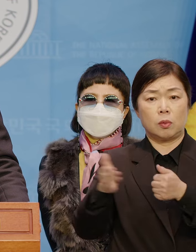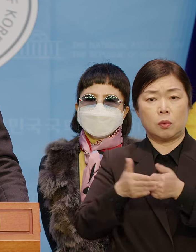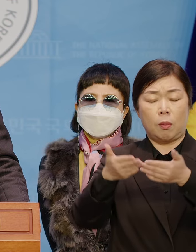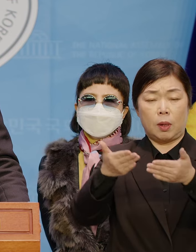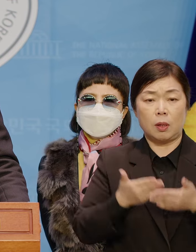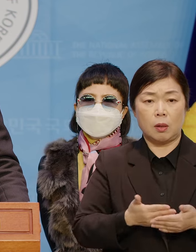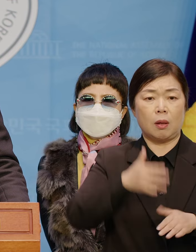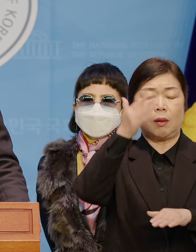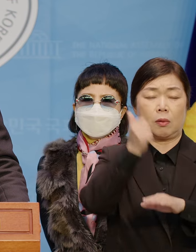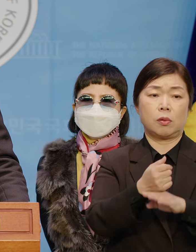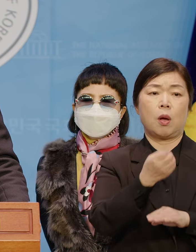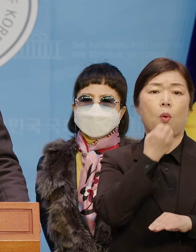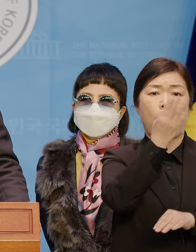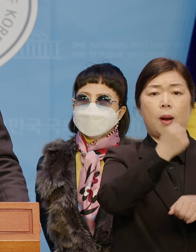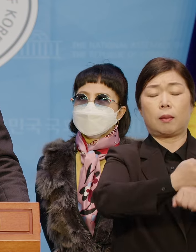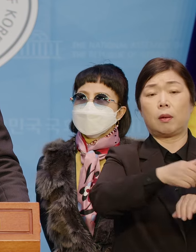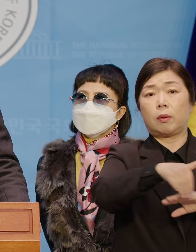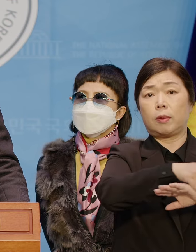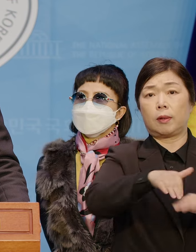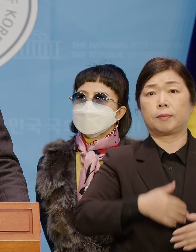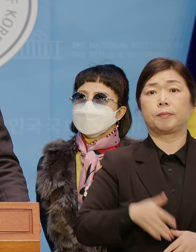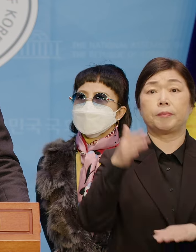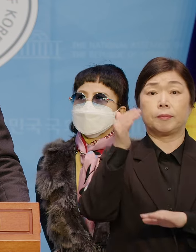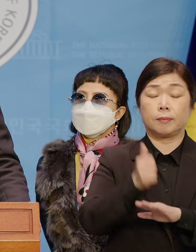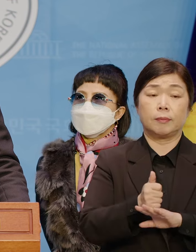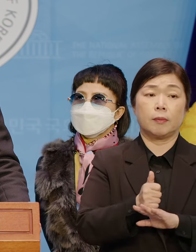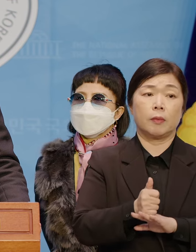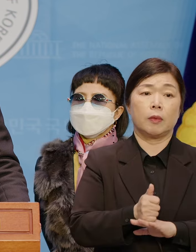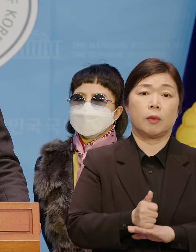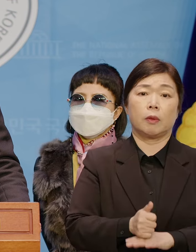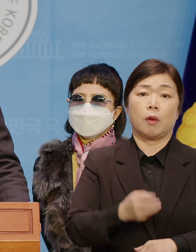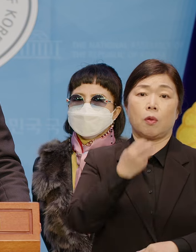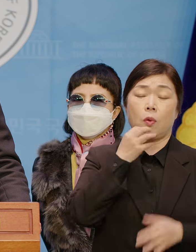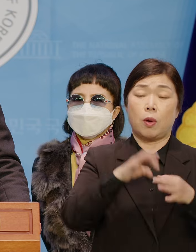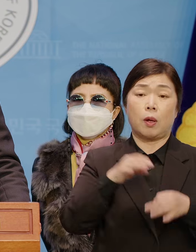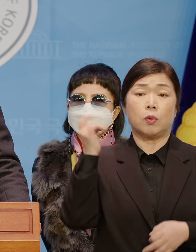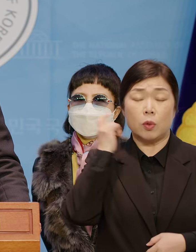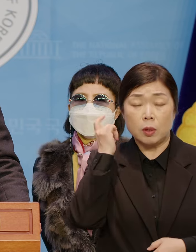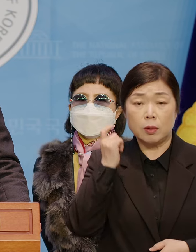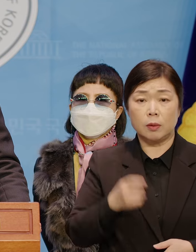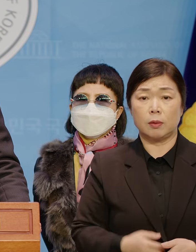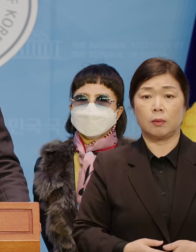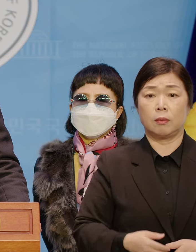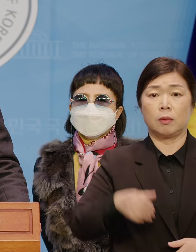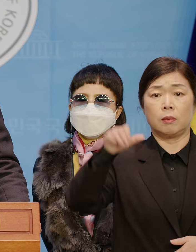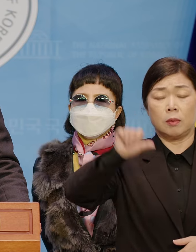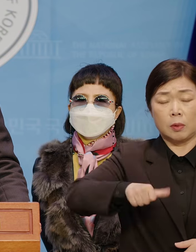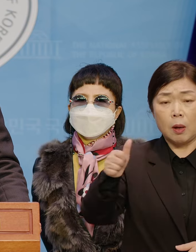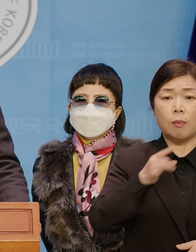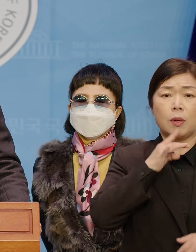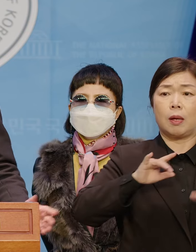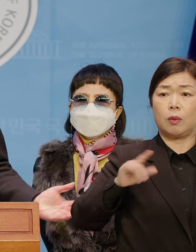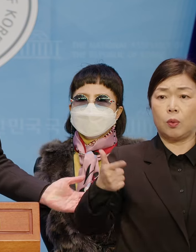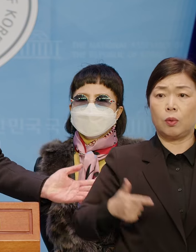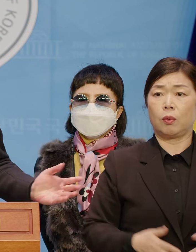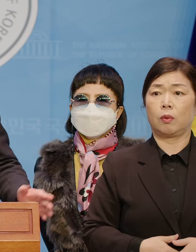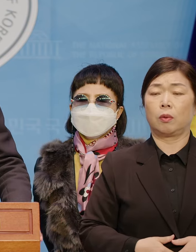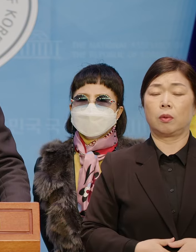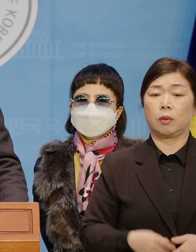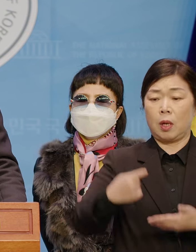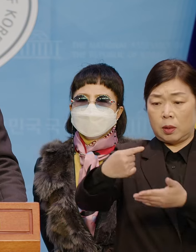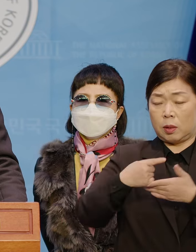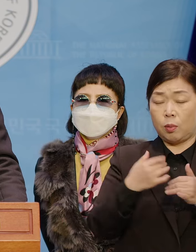예정입니다 그리고 예 제가 마지막으로 말씀드릴 건 소의 소리는 단순하게 의혹만 갖고 보도한게 아니라 저희